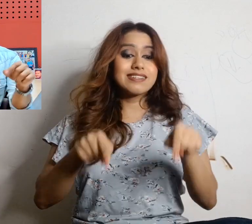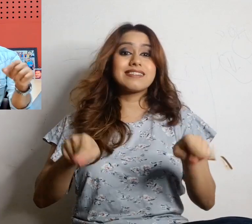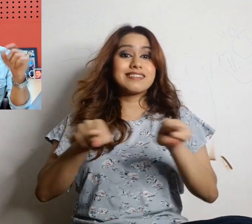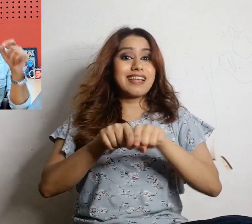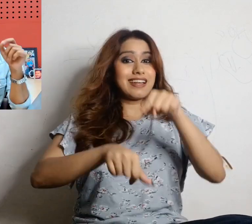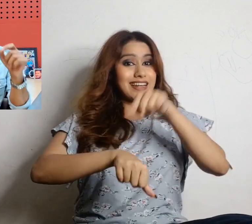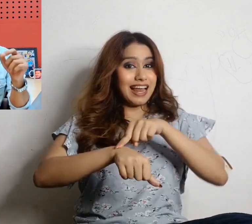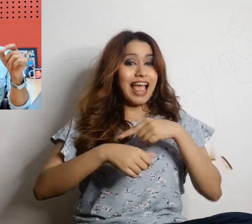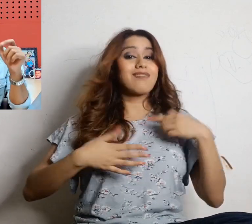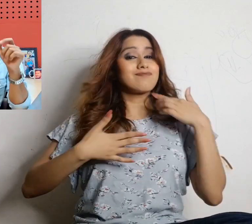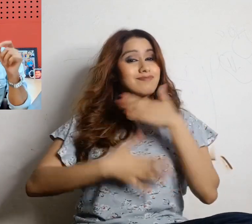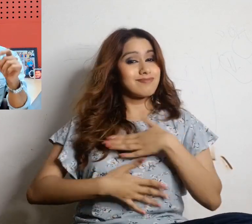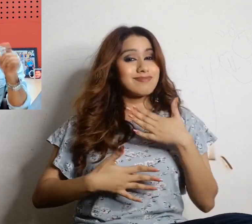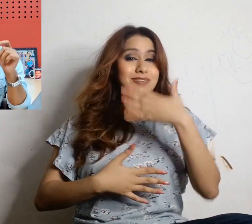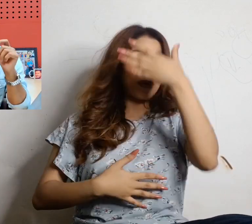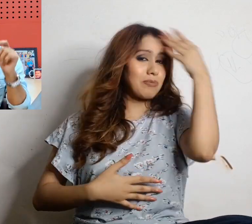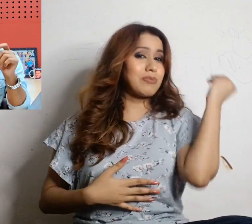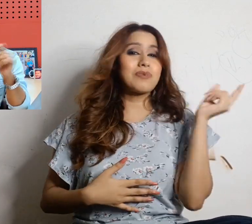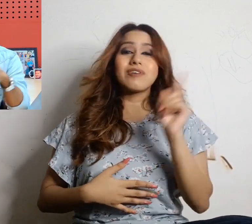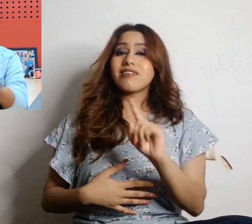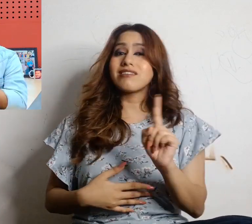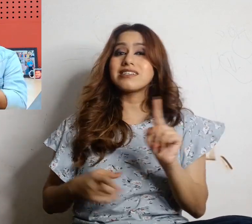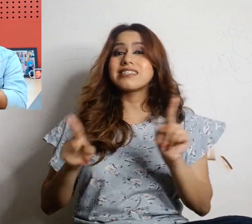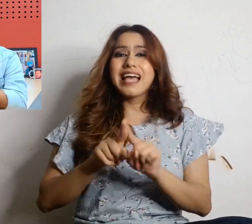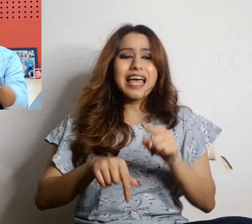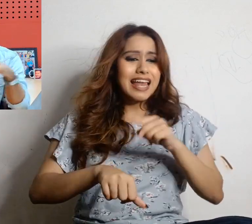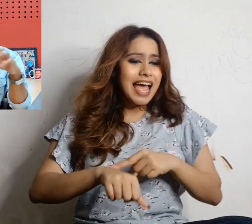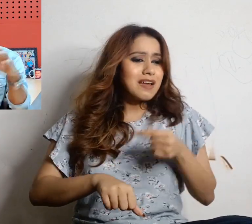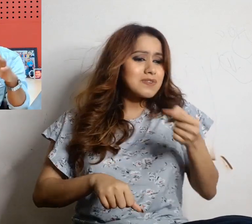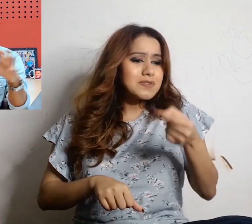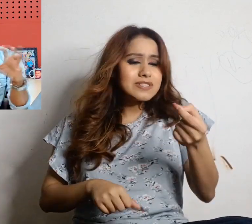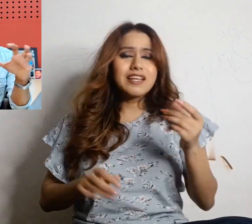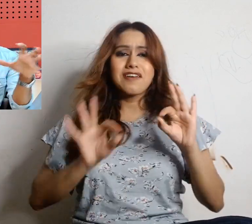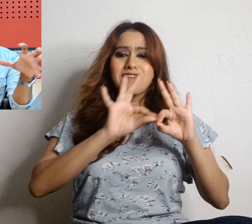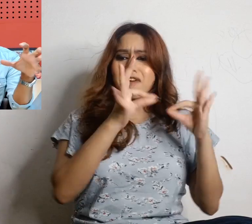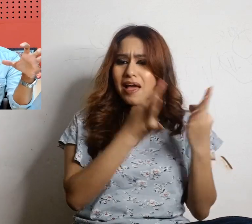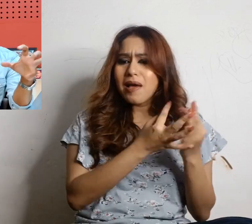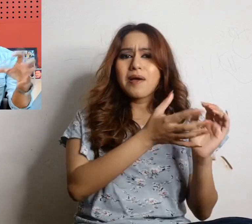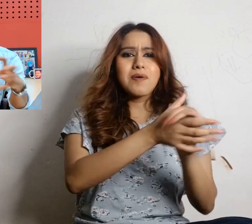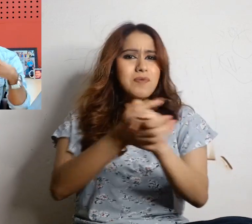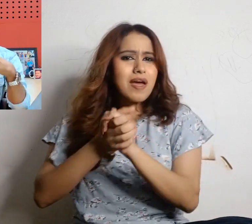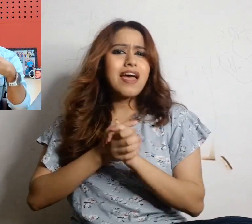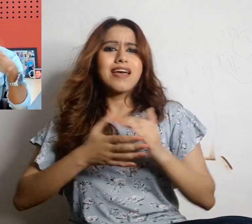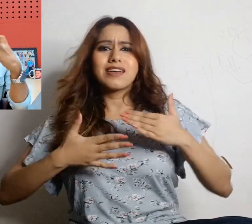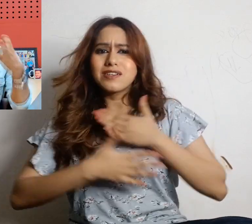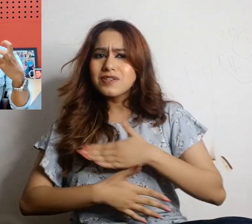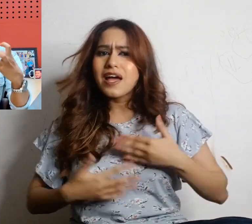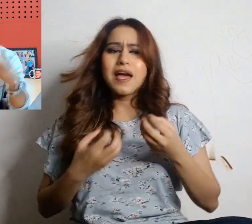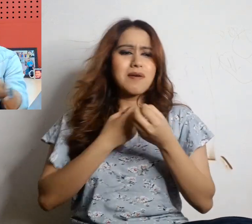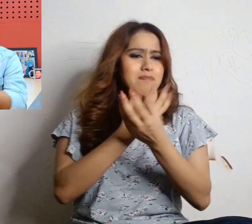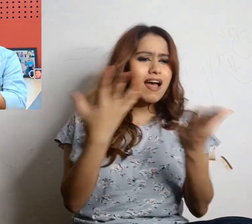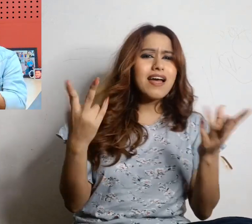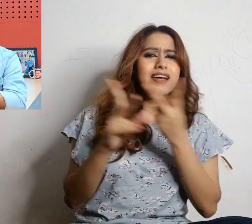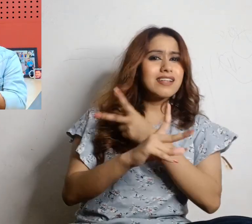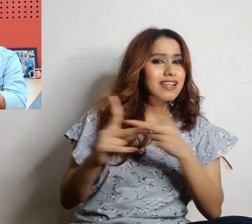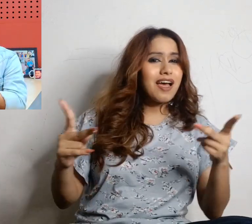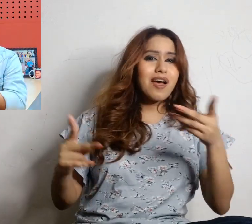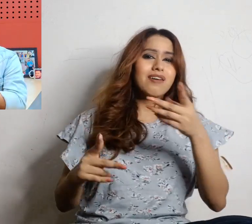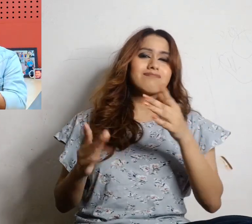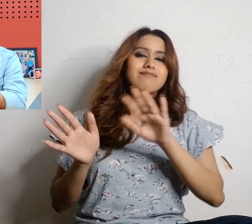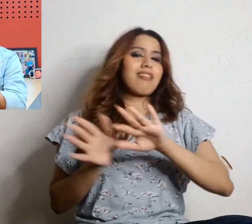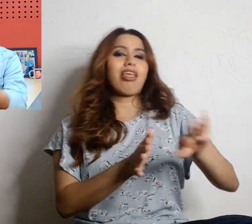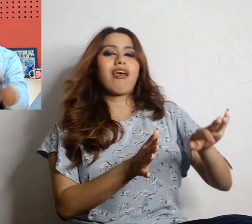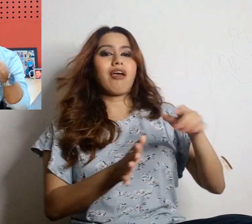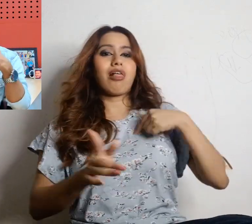ये जो यात्रा है इसको जीना, इसको महसूस करना मत भूल जाना, क्योंकि ये जो छोटे छोटे पल हैं, जो एक्सपीरियंसेस हैं, इन्हें मिलाकर के जिंदगी बनती